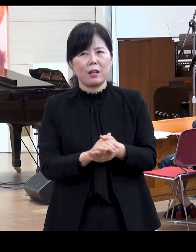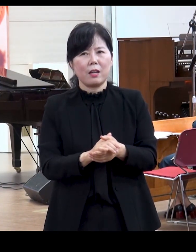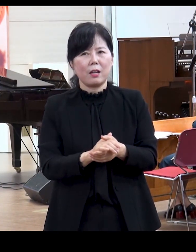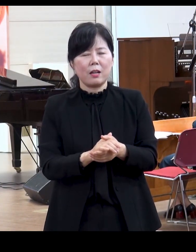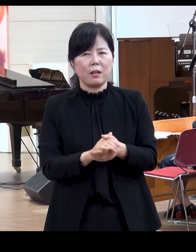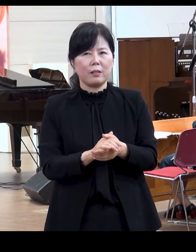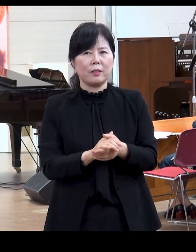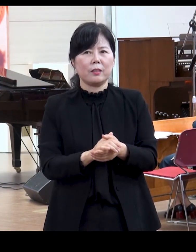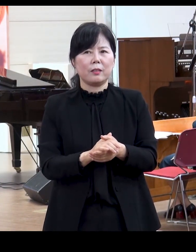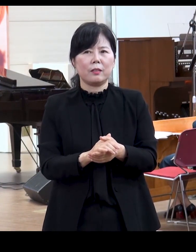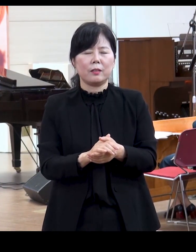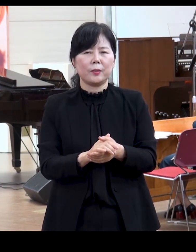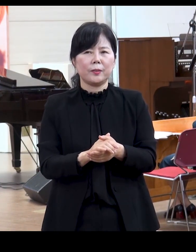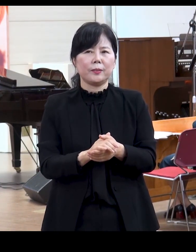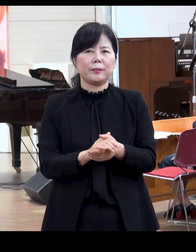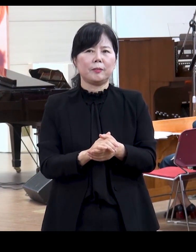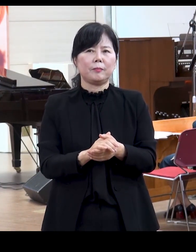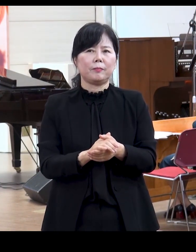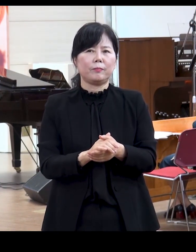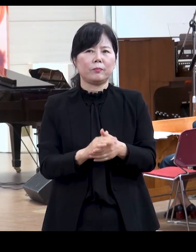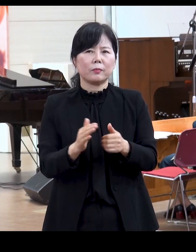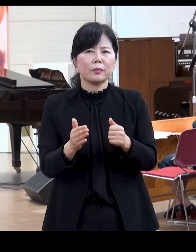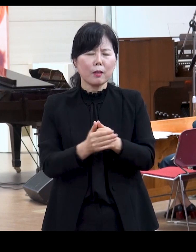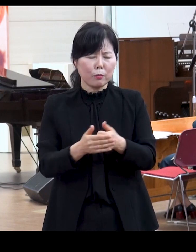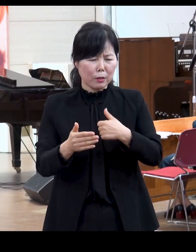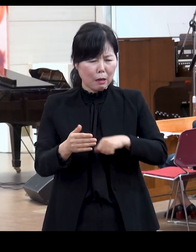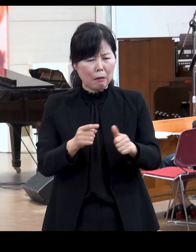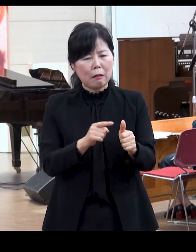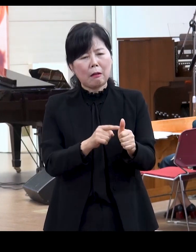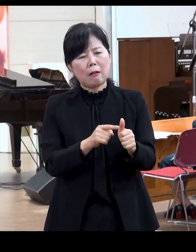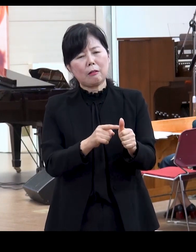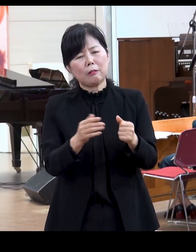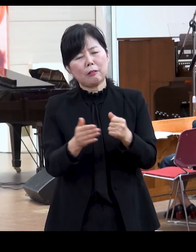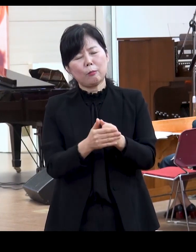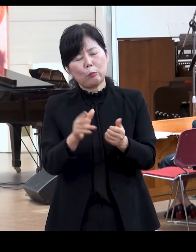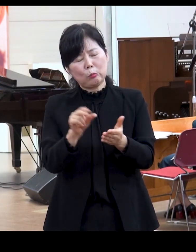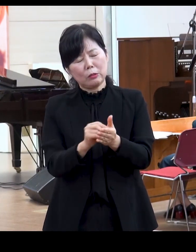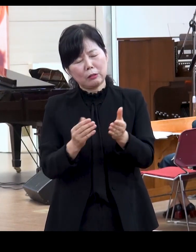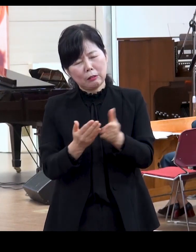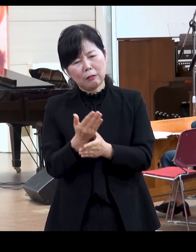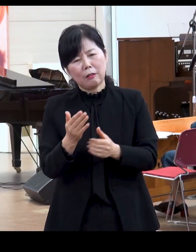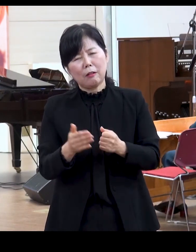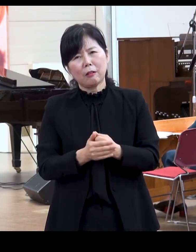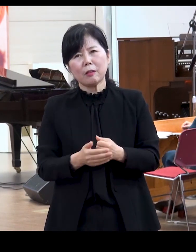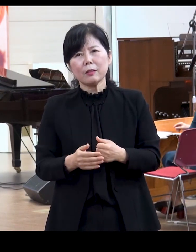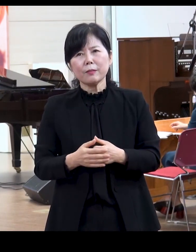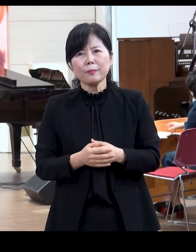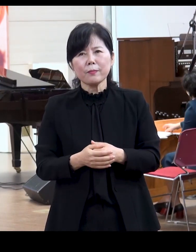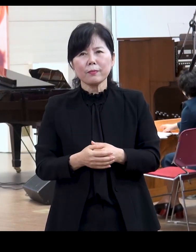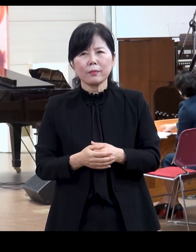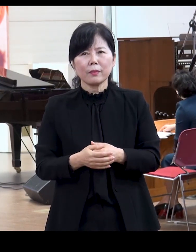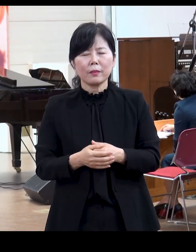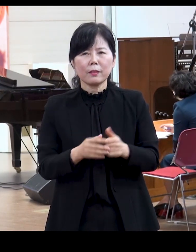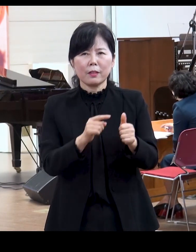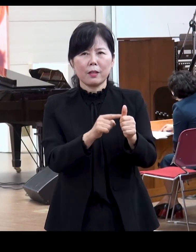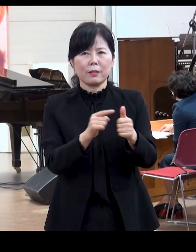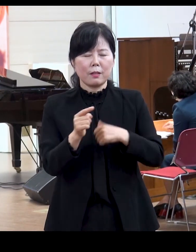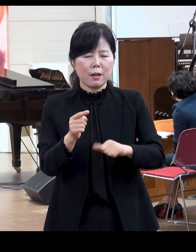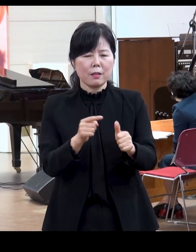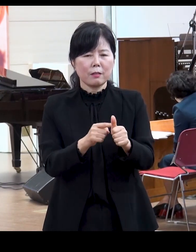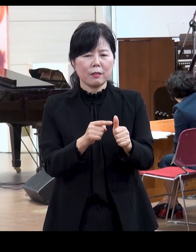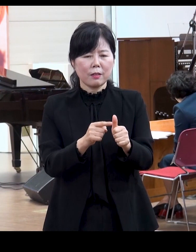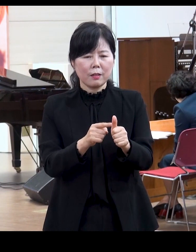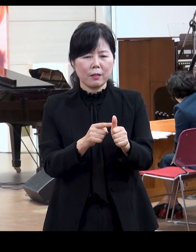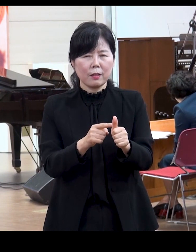아나키, 무정부적인 그런 그룹이에요. 여기서 이 아들이 들어간 거예요. 갔는데 처음에는 가서 이